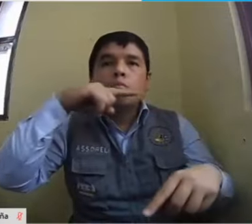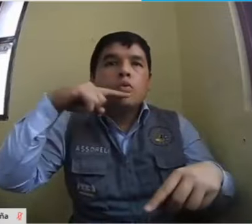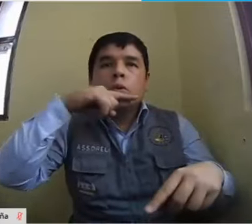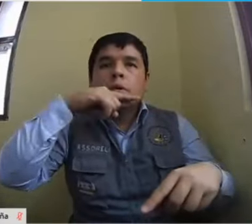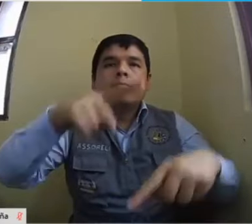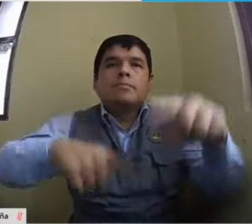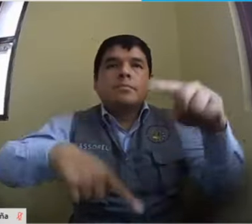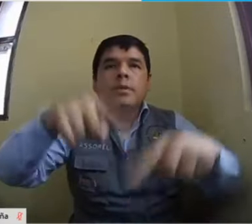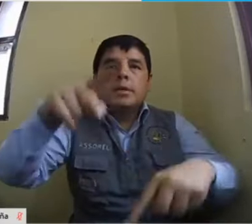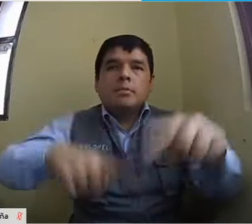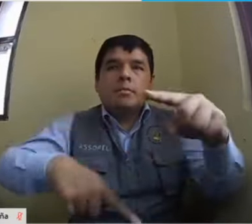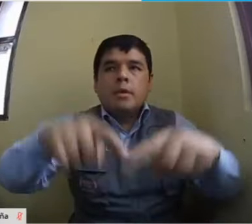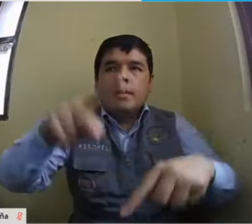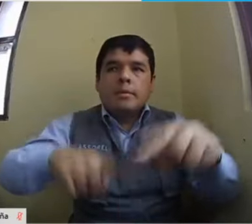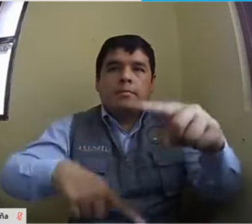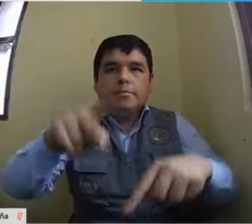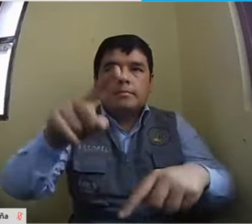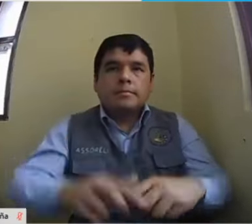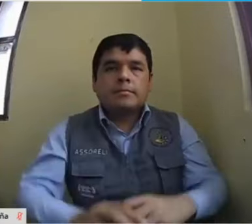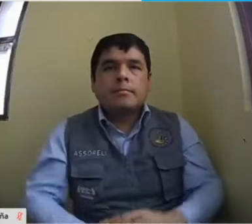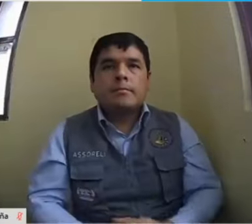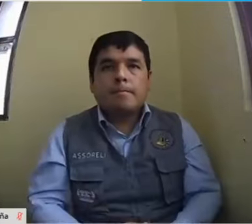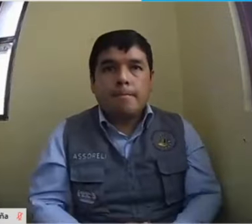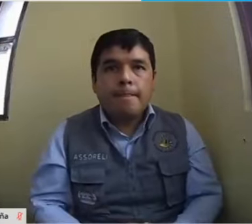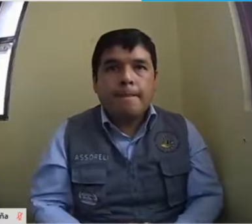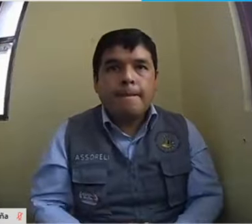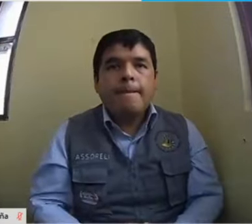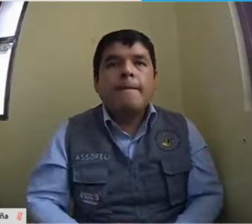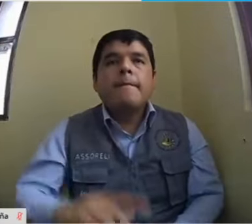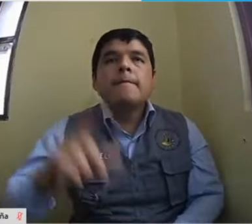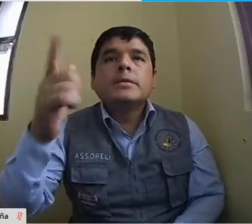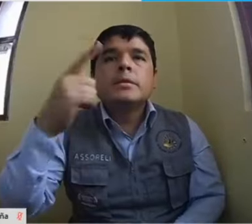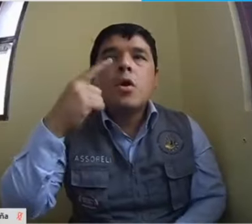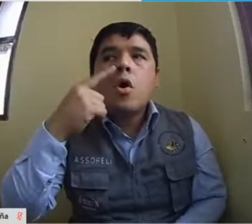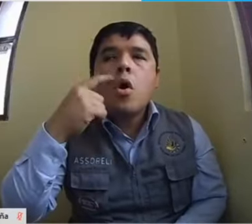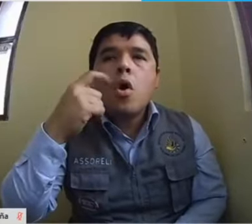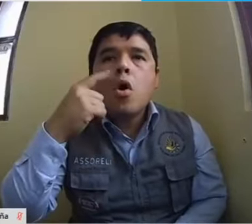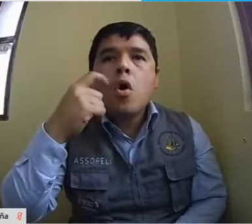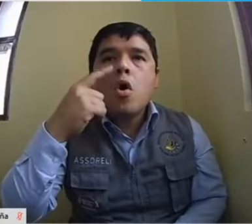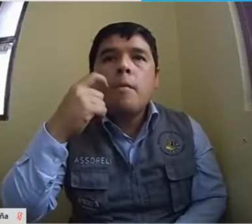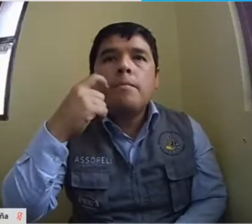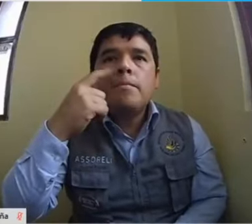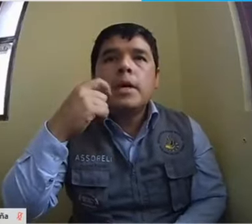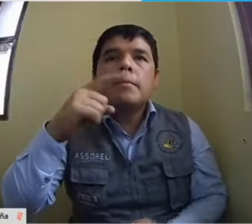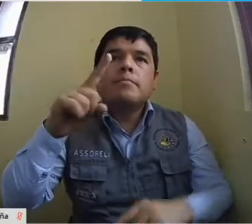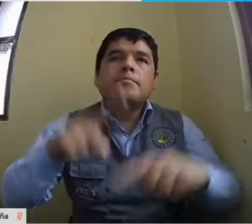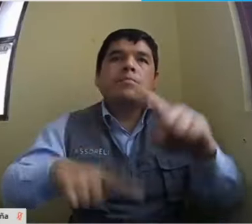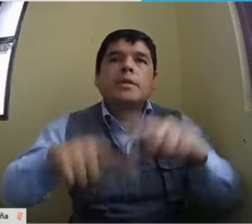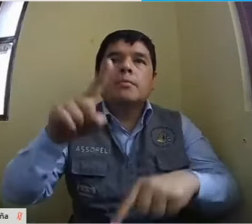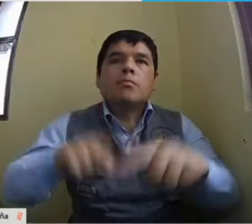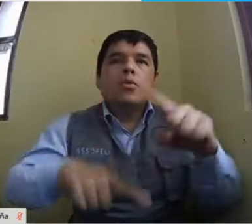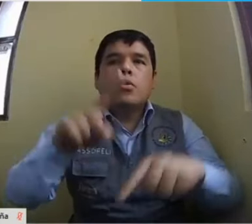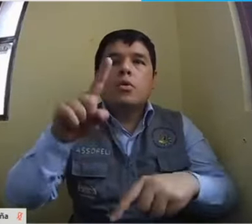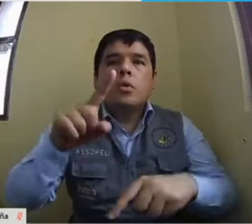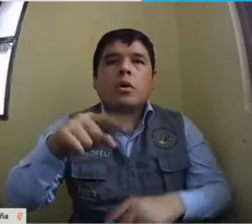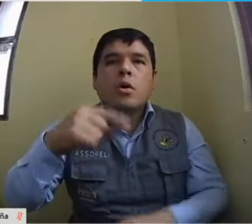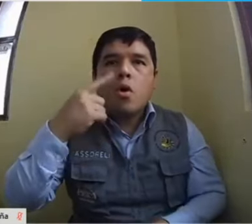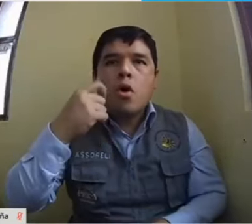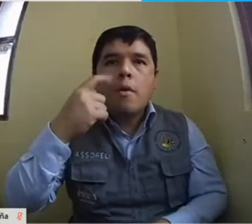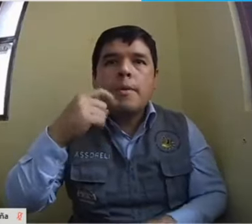Prima, mujer y los índices para adelante, golpeándose entre ellos, y prima. Y primo cambia el